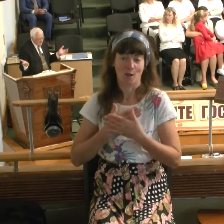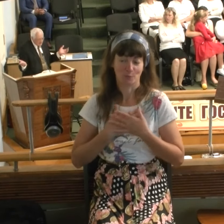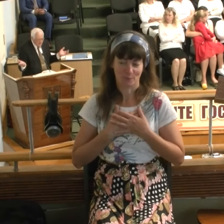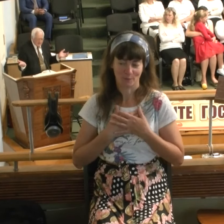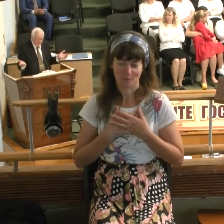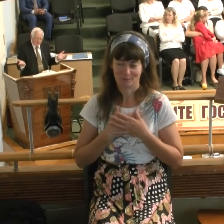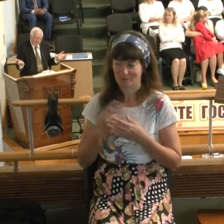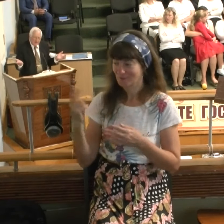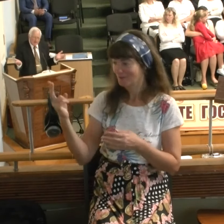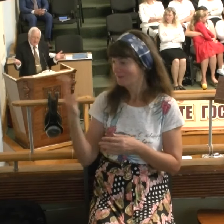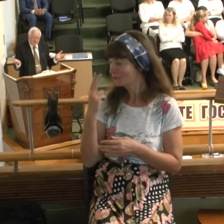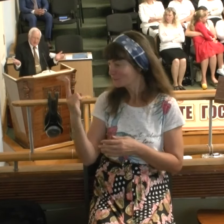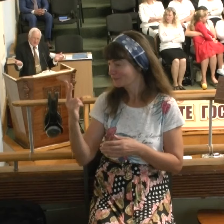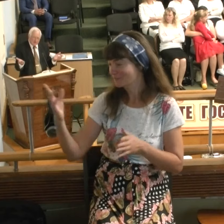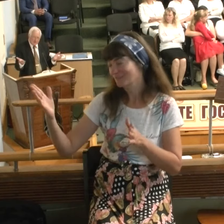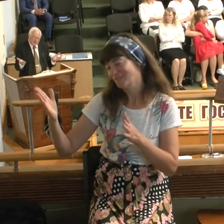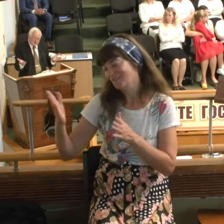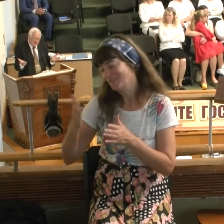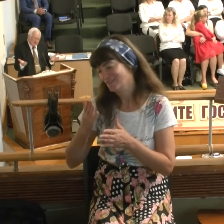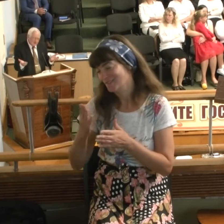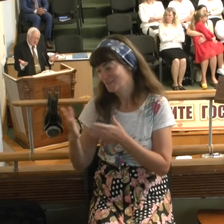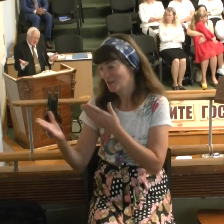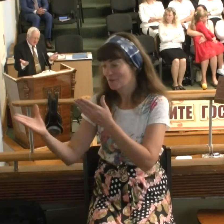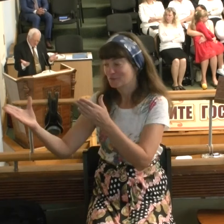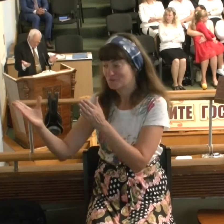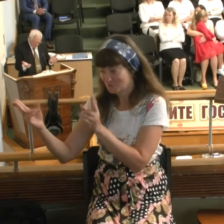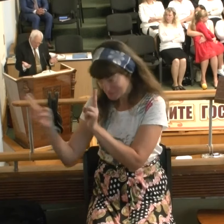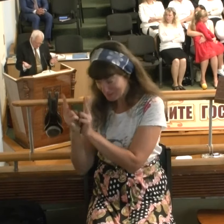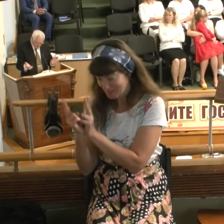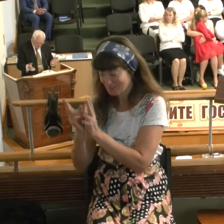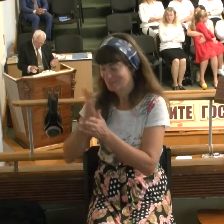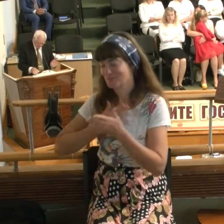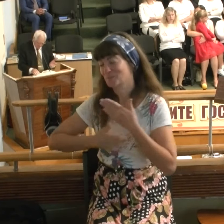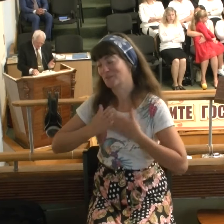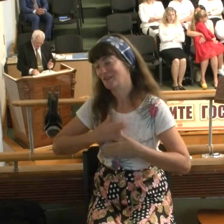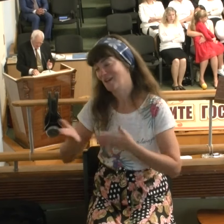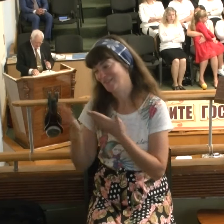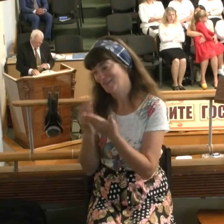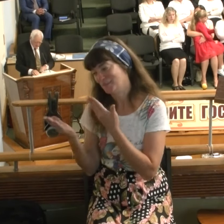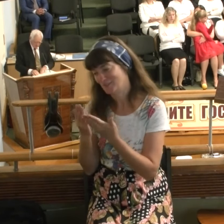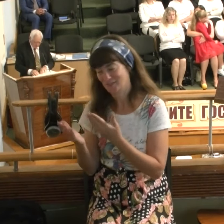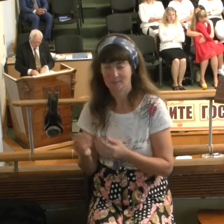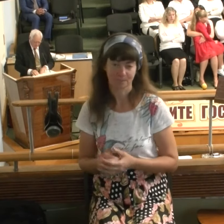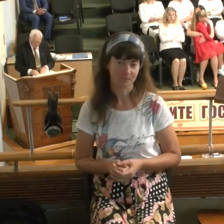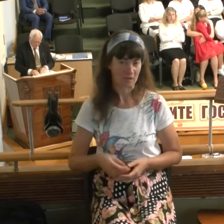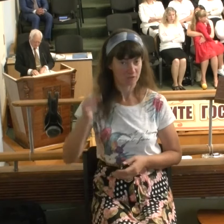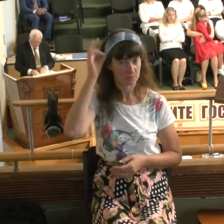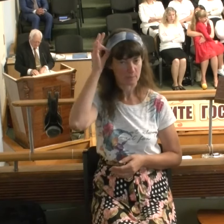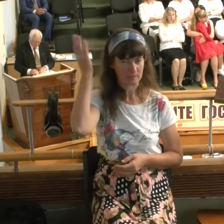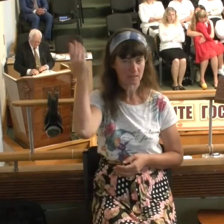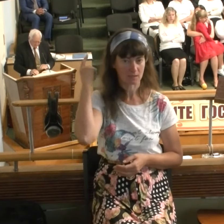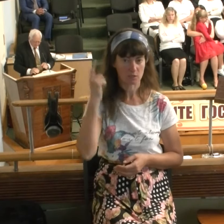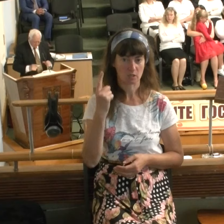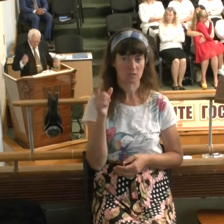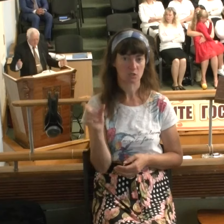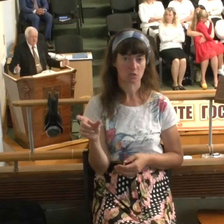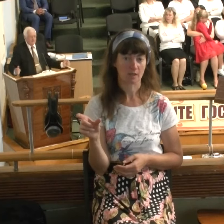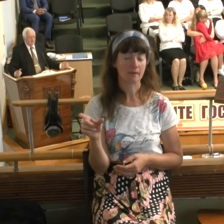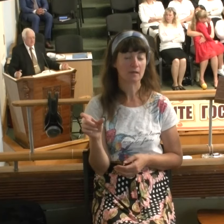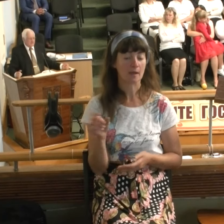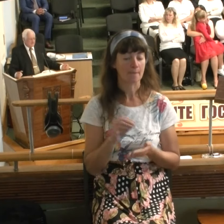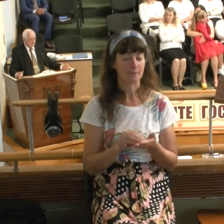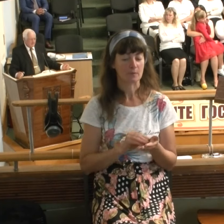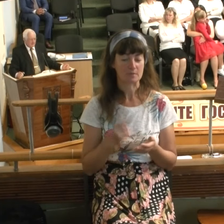Вы идете в собрание с радостью. Я читал когда-то, Иван Борчук писал, что в